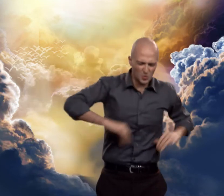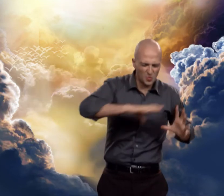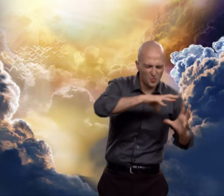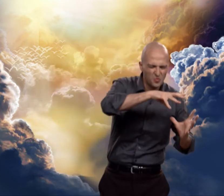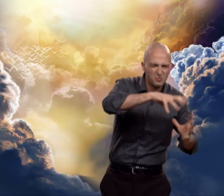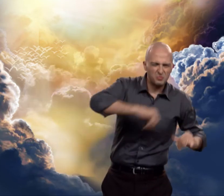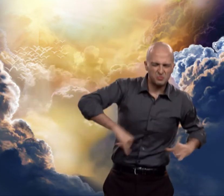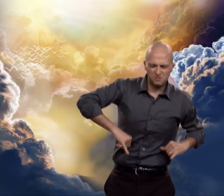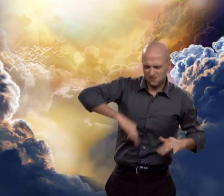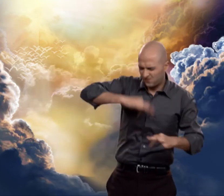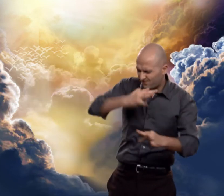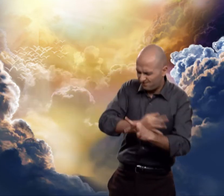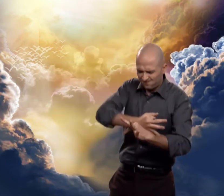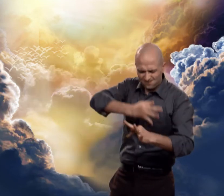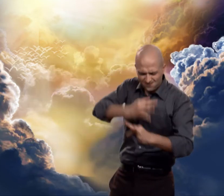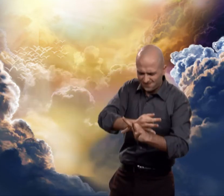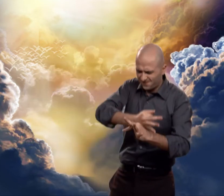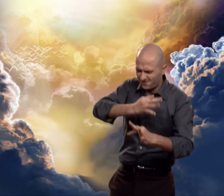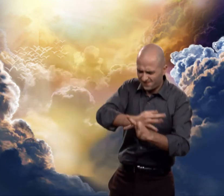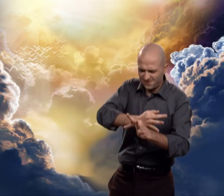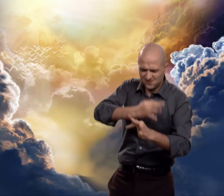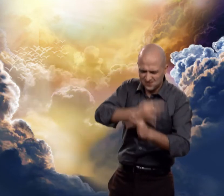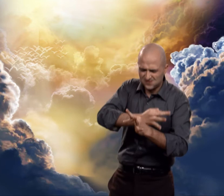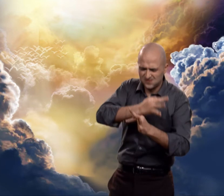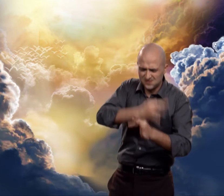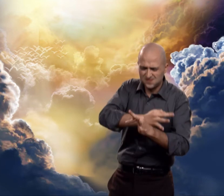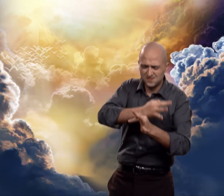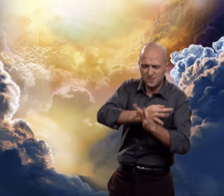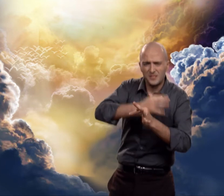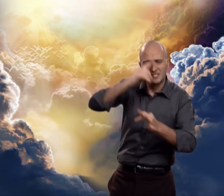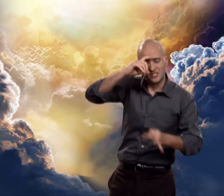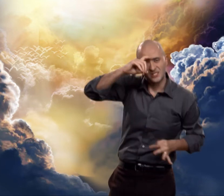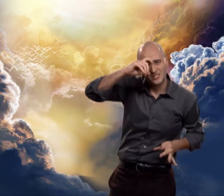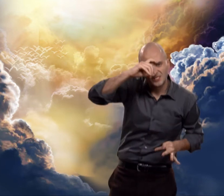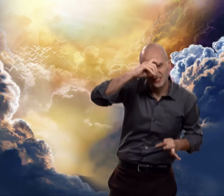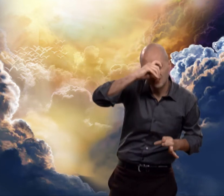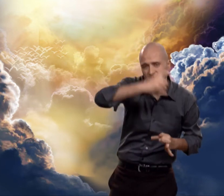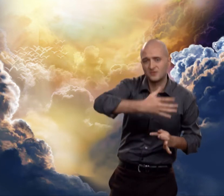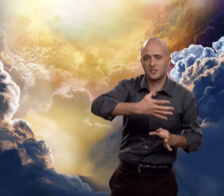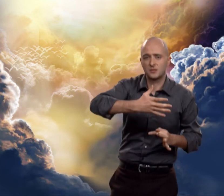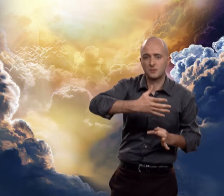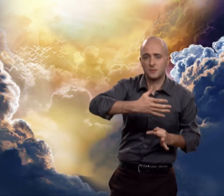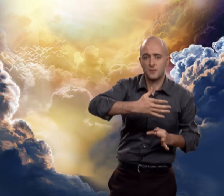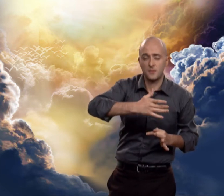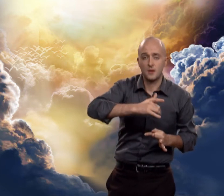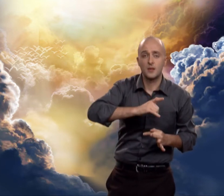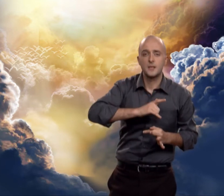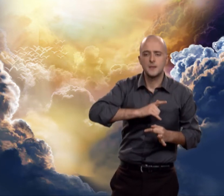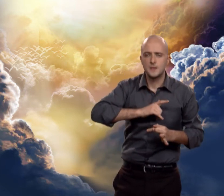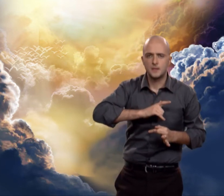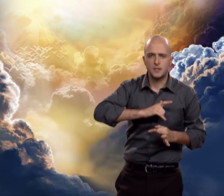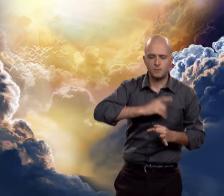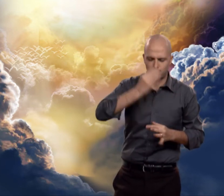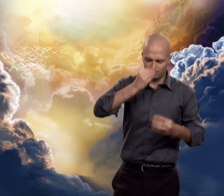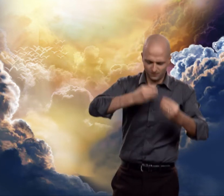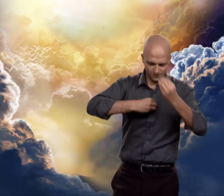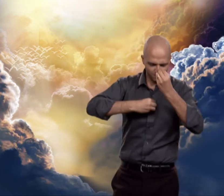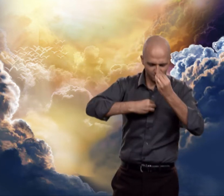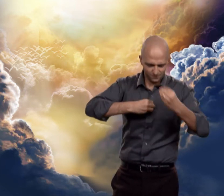cavernas. Eles eram necessitados, aflitos e maltratados. Milhões desceram ao túmulo, carregados de infâmia,